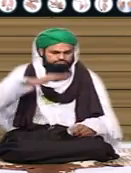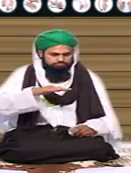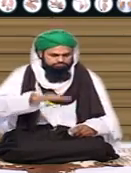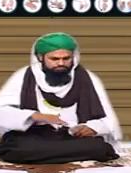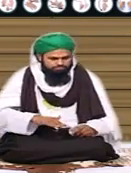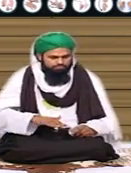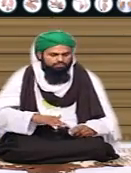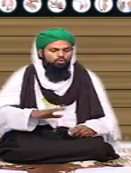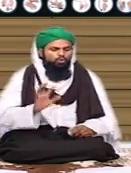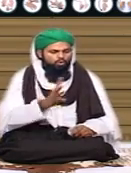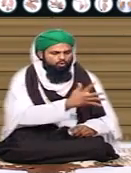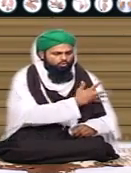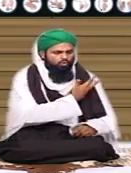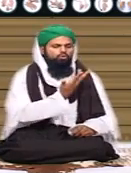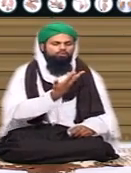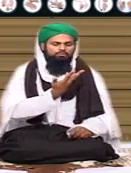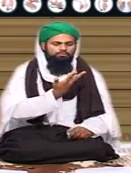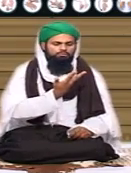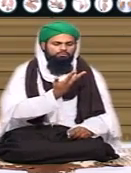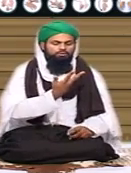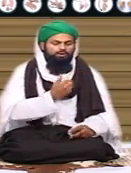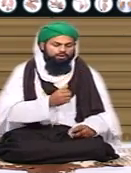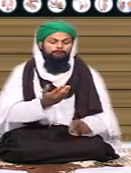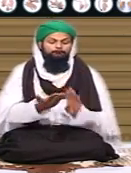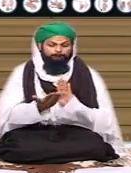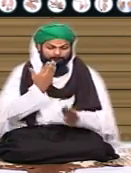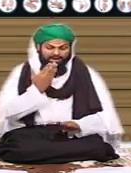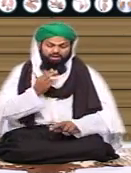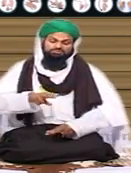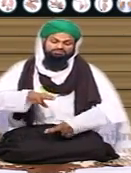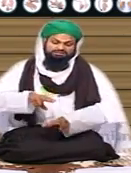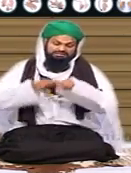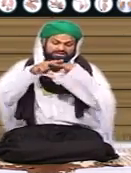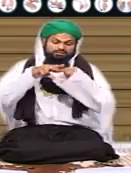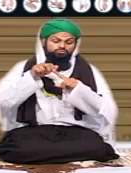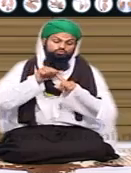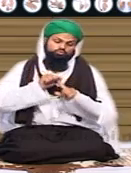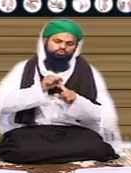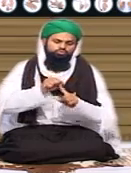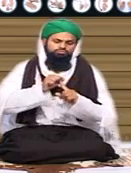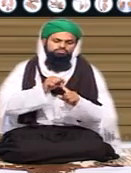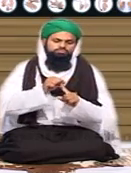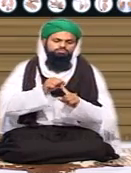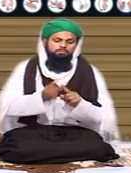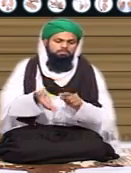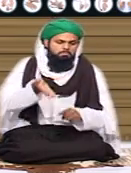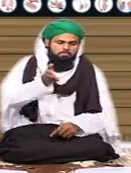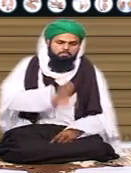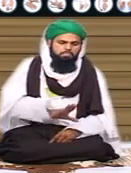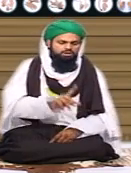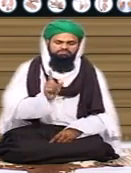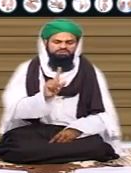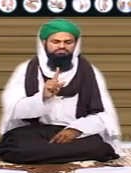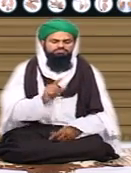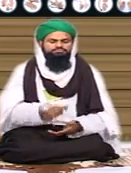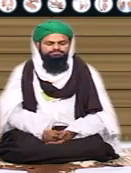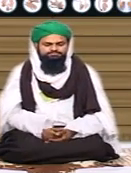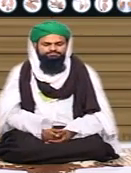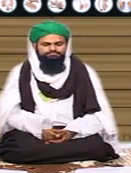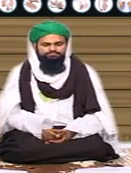کوئی پہاڑی ہوتا ہے، تو اس کے حساب سے تو ٹھیک ہے یار، جو انصاف سے آپ دے دینا، سیٹ صاف کر کے اس کو ماری کلٹی، اور پھر 350 لاؤ،